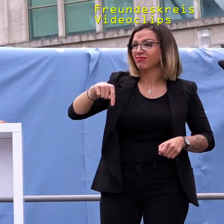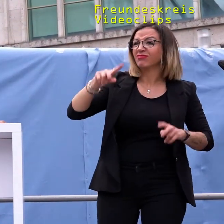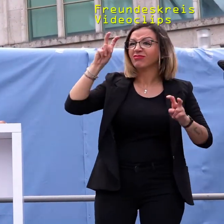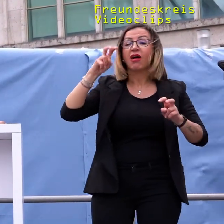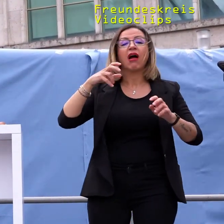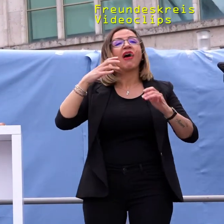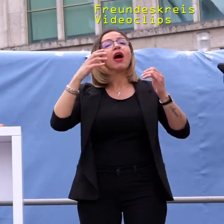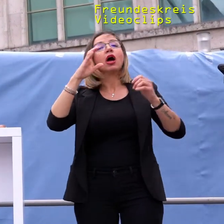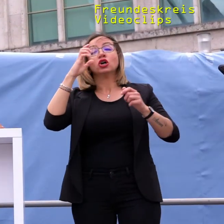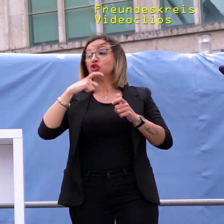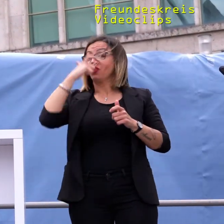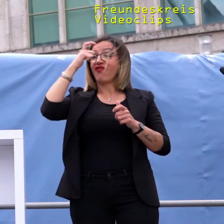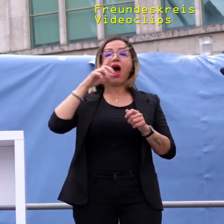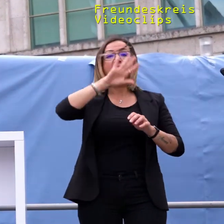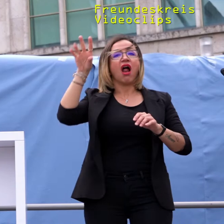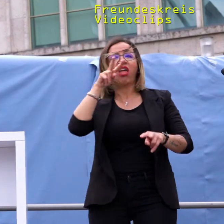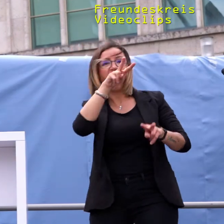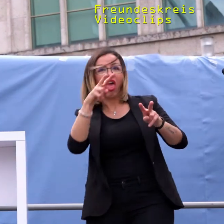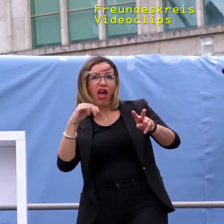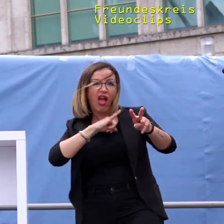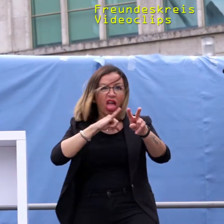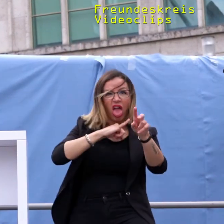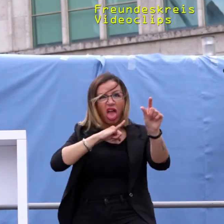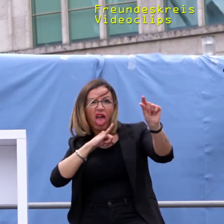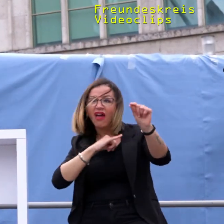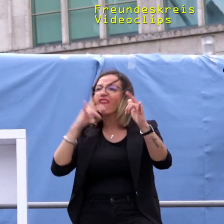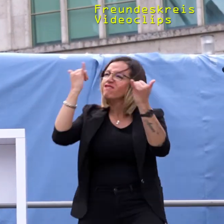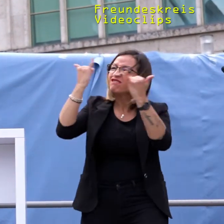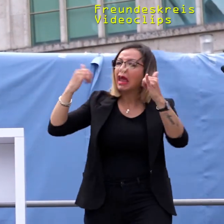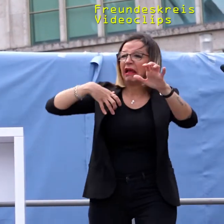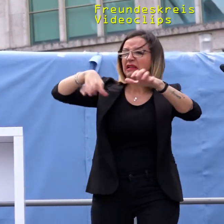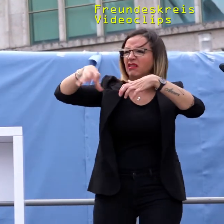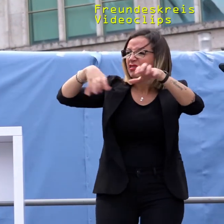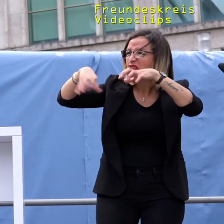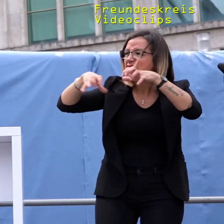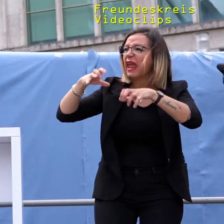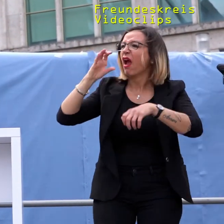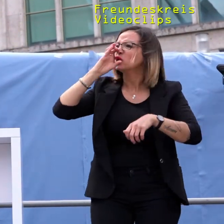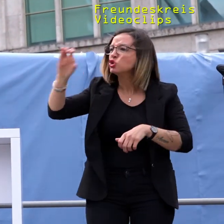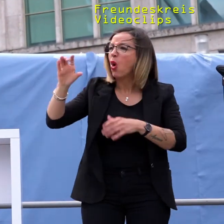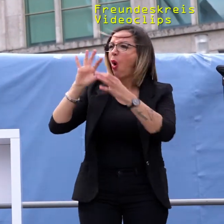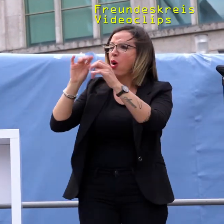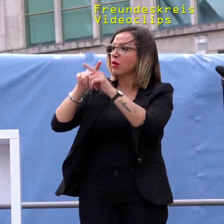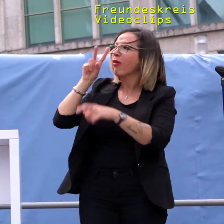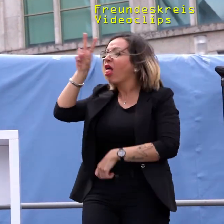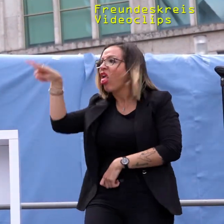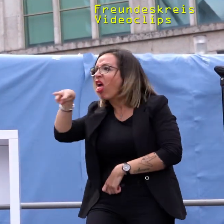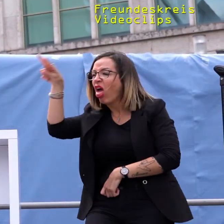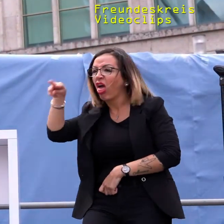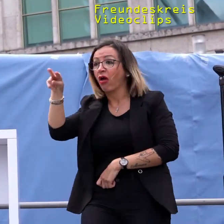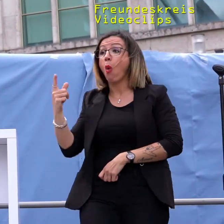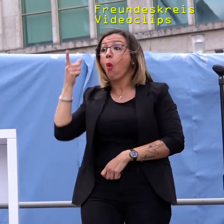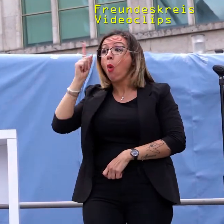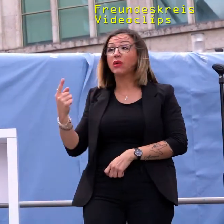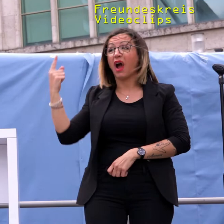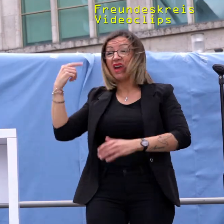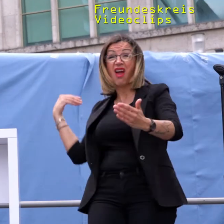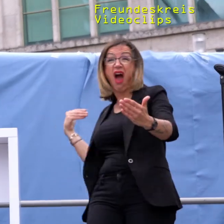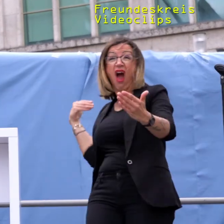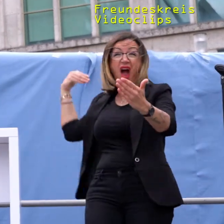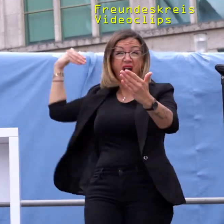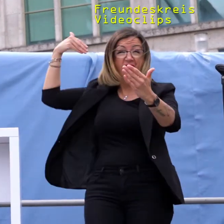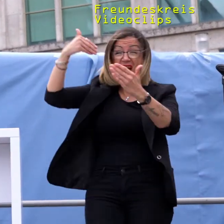Zoo ausgestellt wurden. Und dass Deutschland seiner Verantwortung, die deutsche Kolonialgeschichte aufzuarbeiten, selbst 100 Jahre später noch nicht nachgekommen